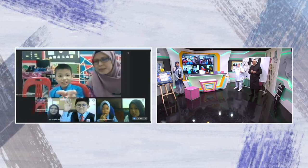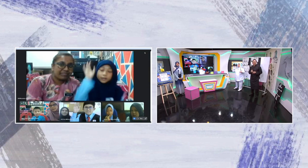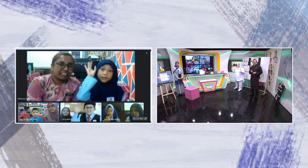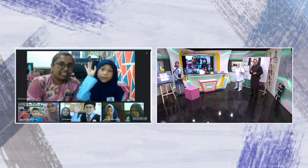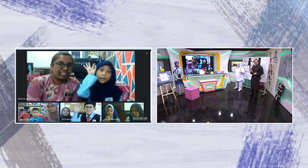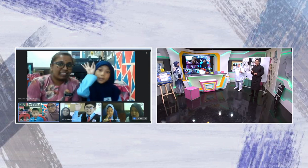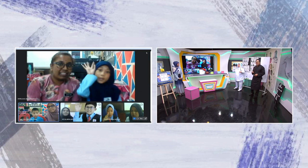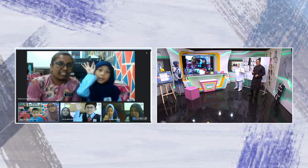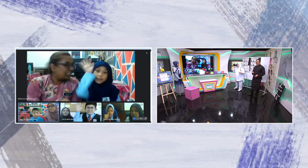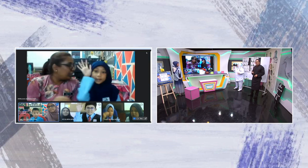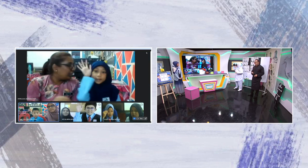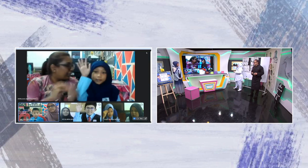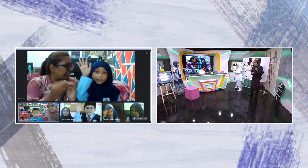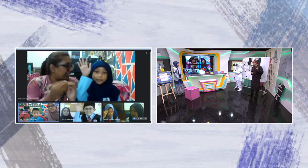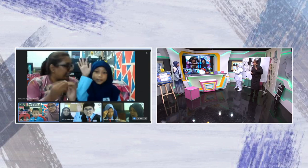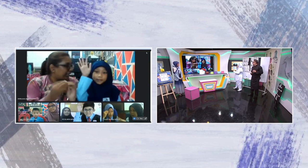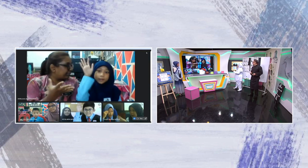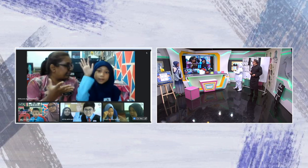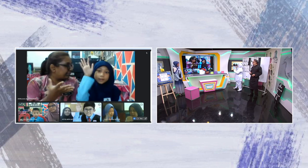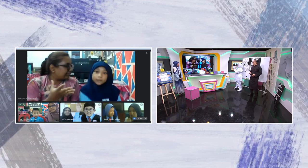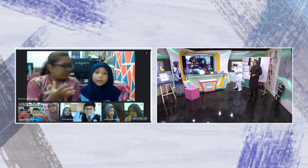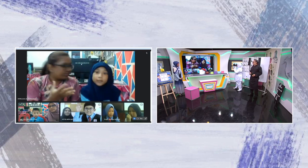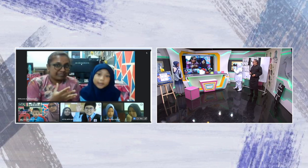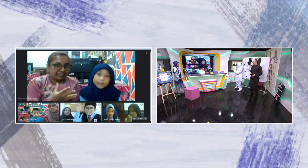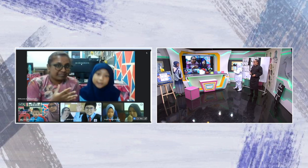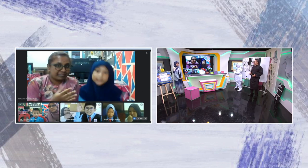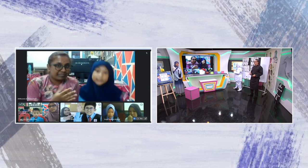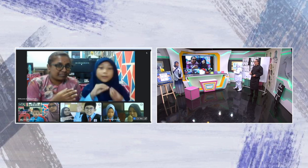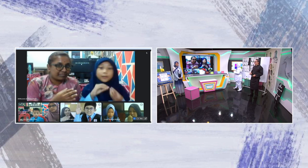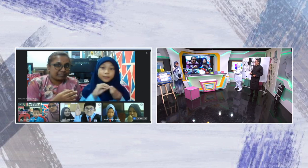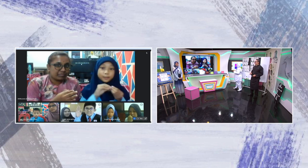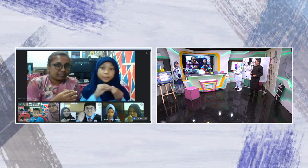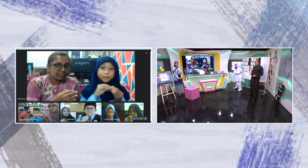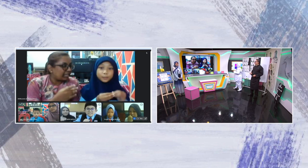satu? Okey, Anis. Warna apa?